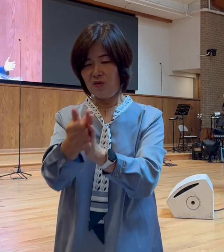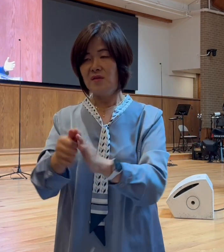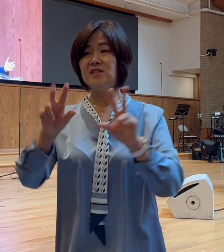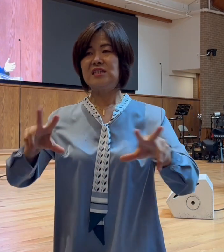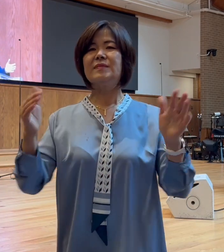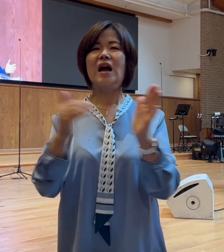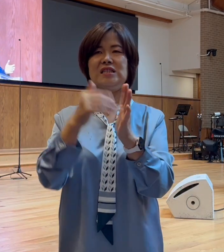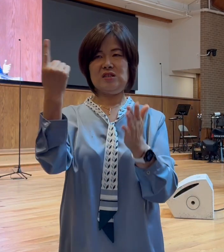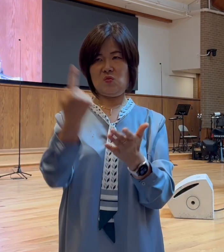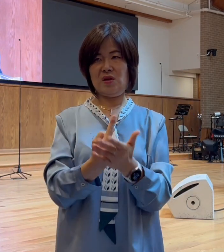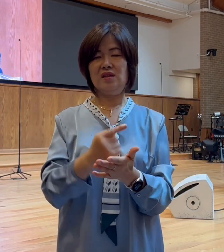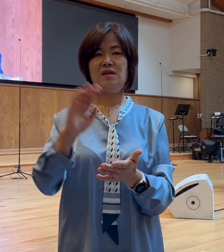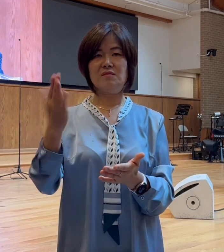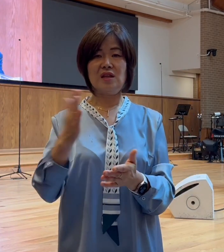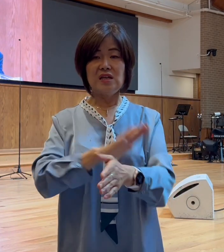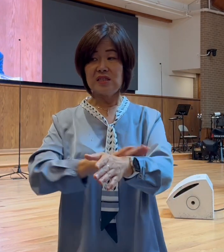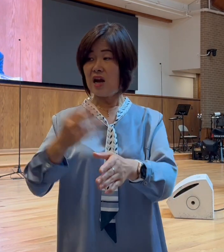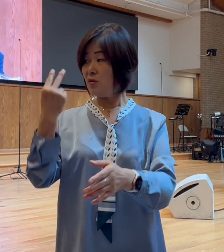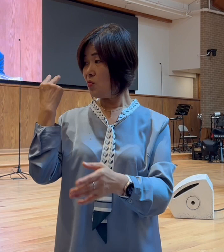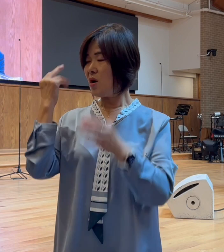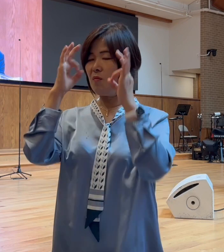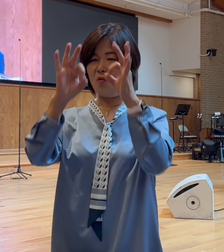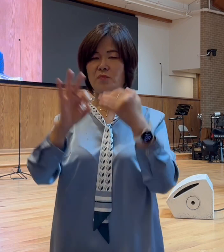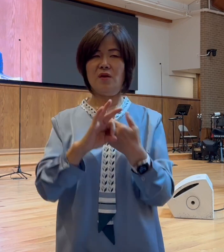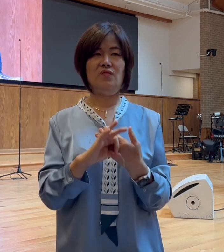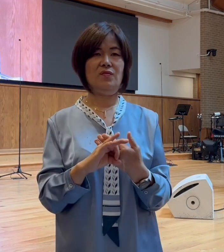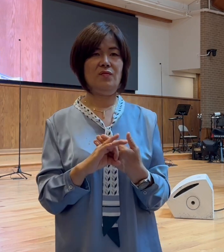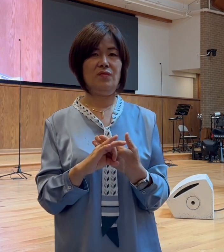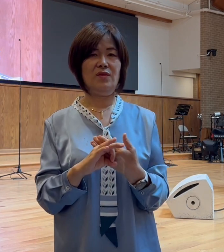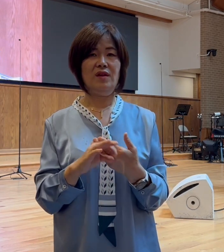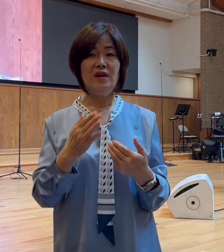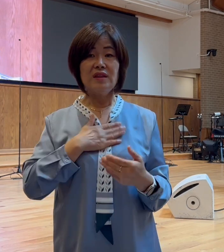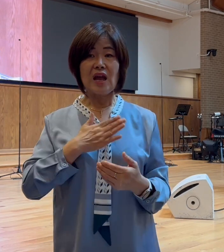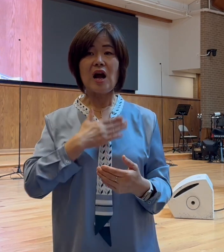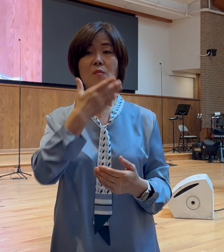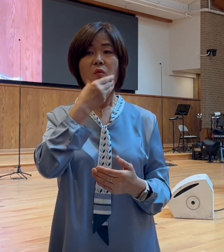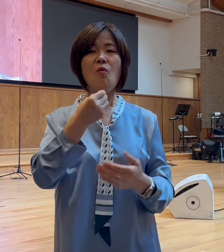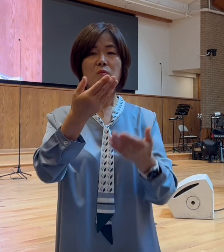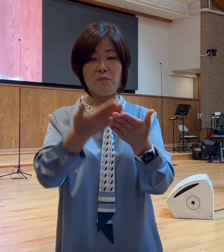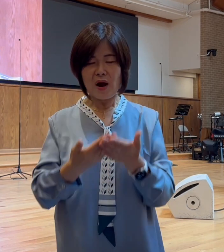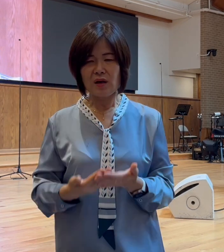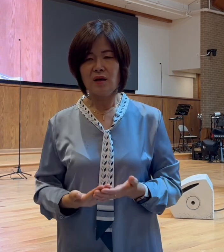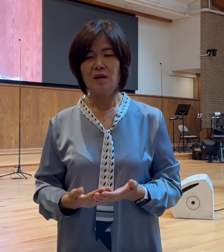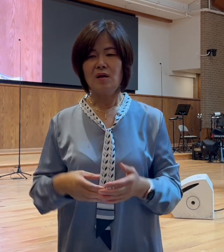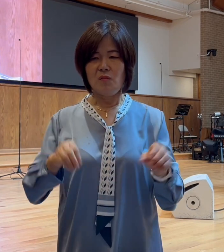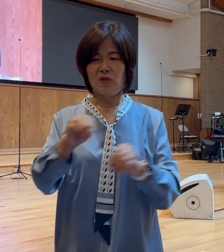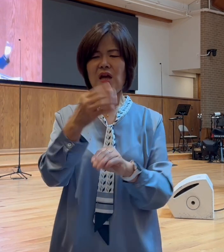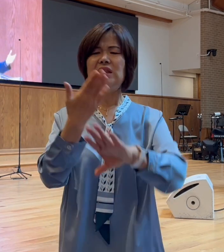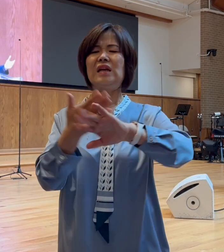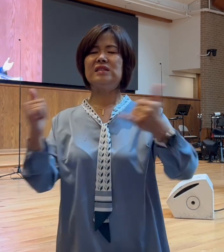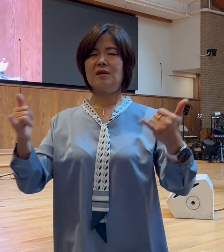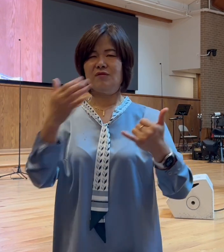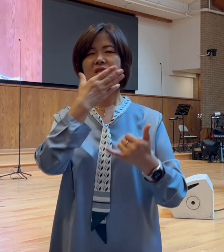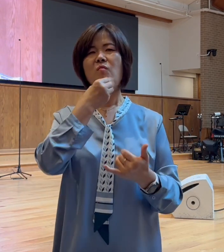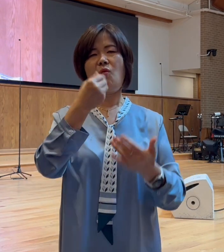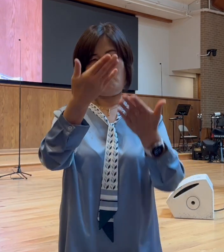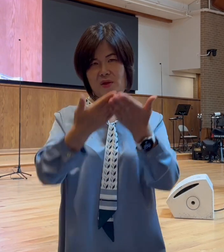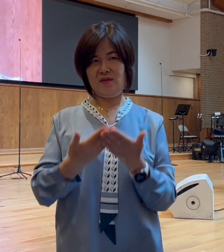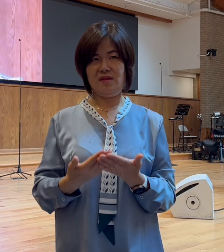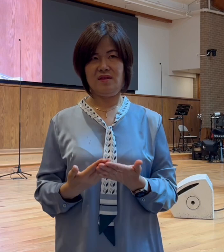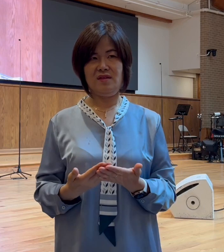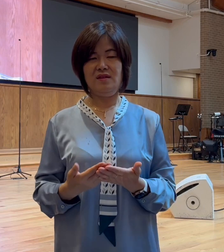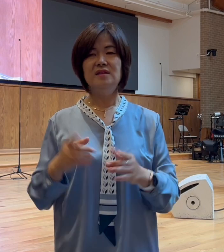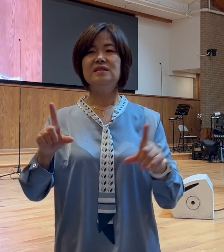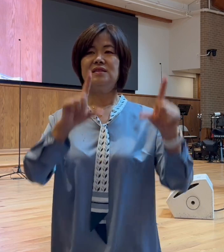아닙니까? 잘 돌아보면 내가 복을 받은 게 아니라 오히려 다른 사람들이 복을 받는